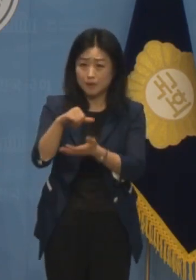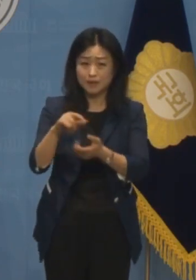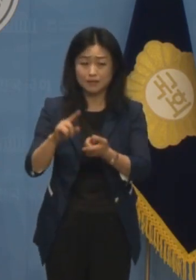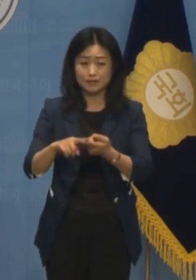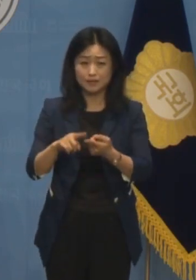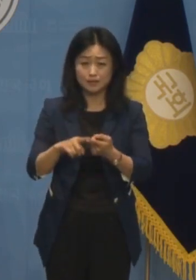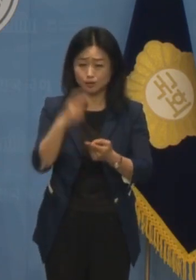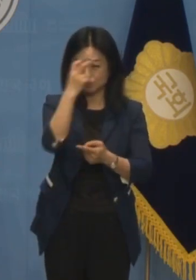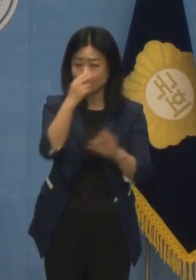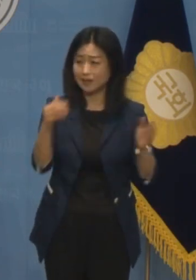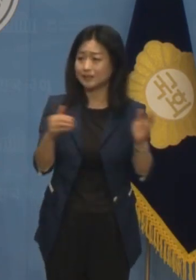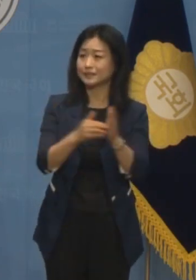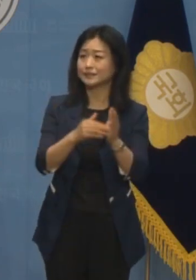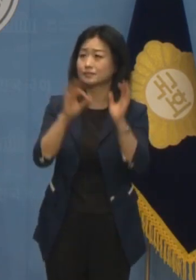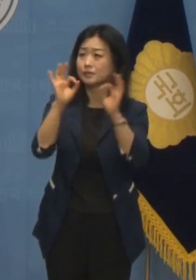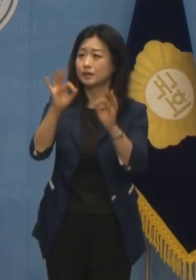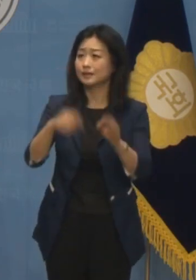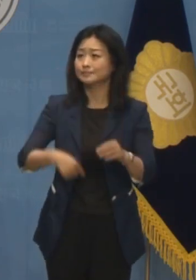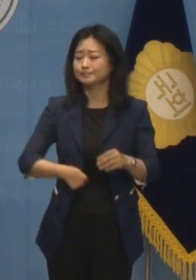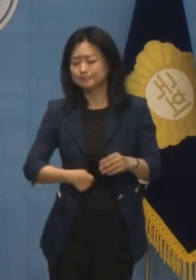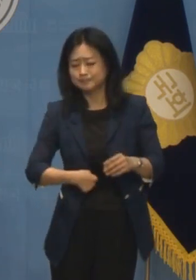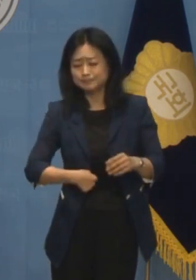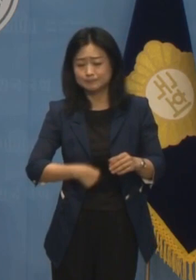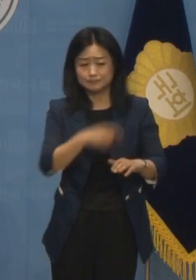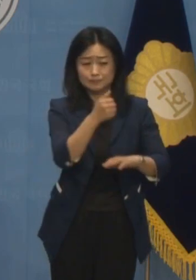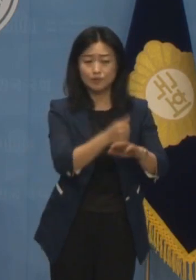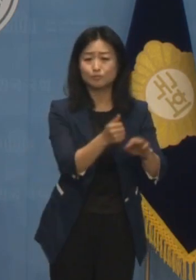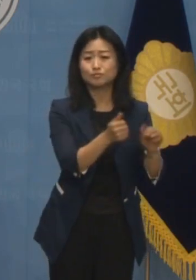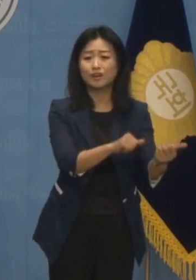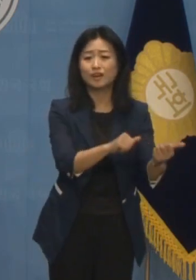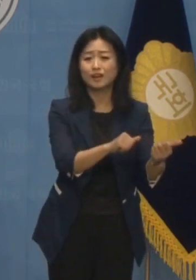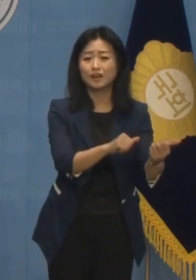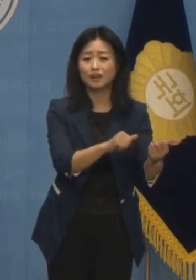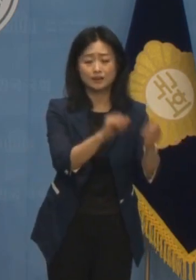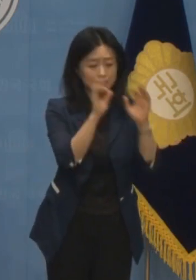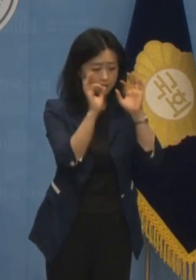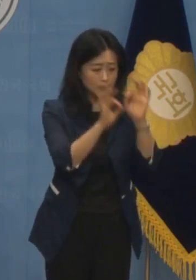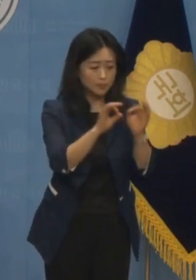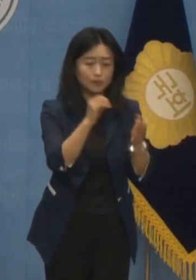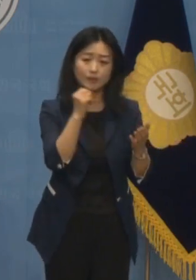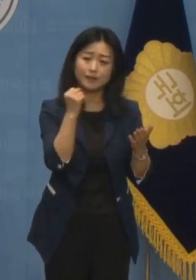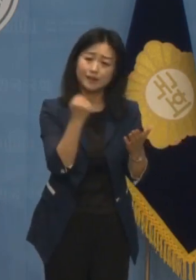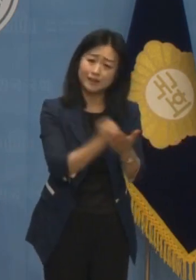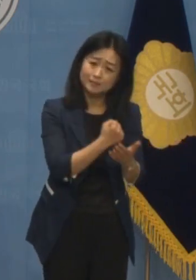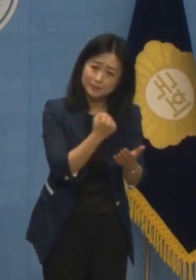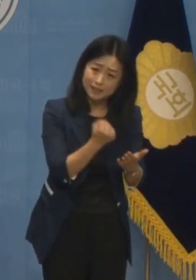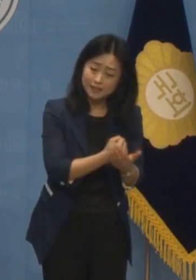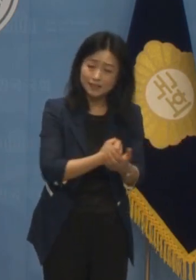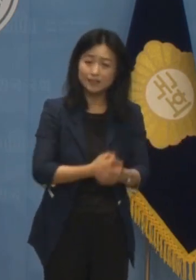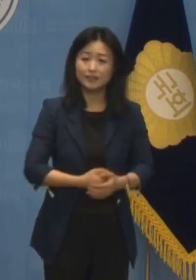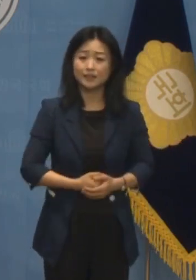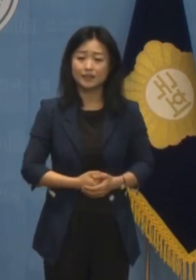갔는지 목도하고 있습니다 통고